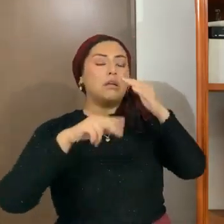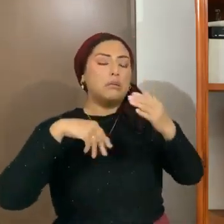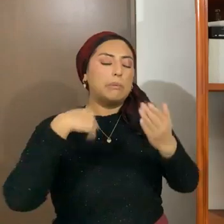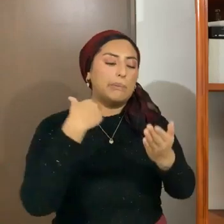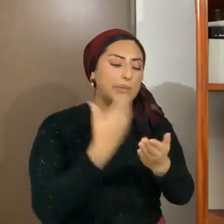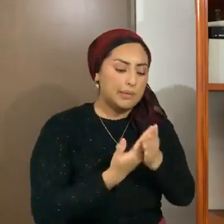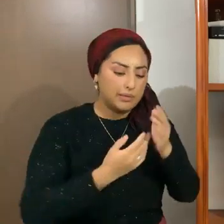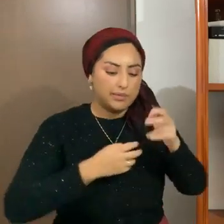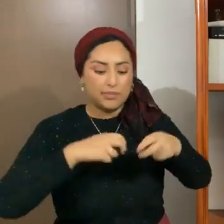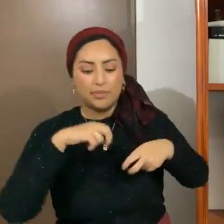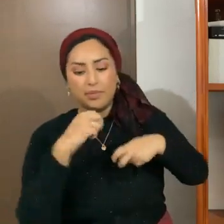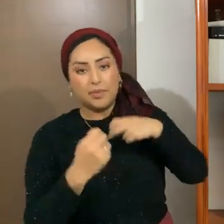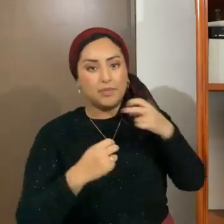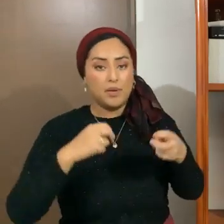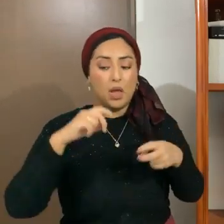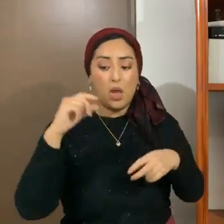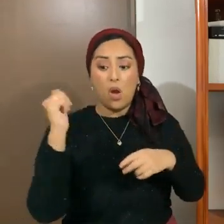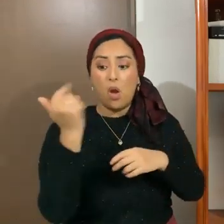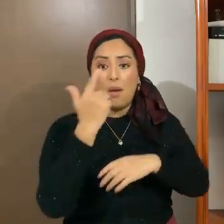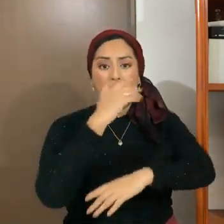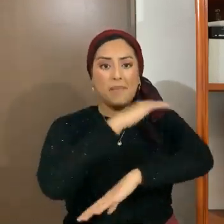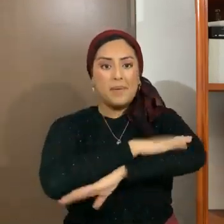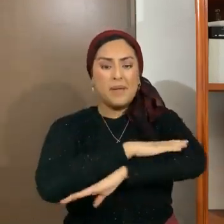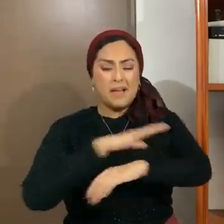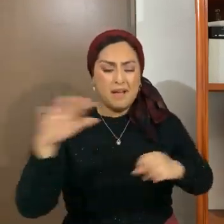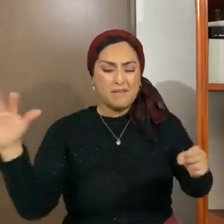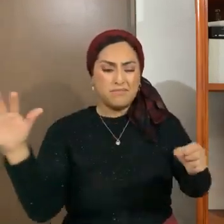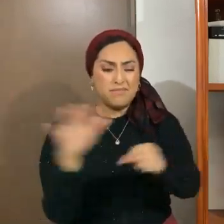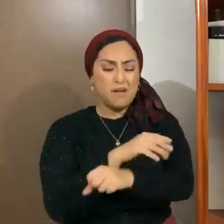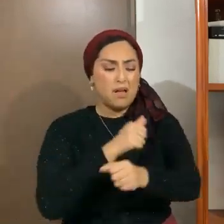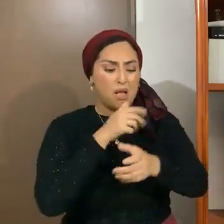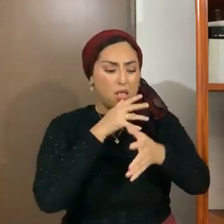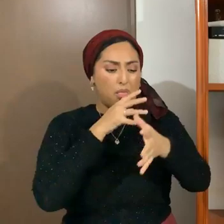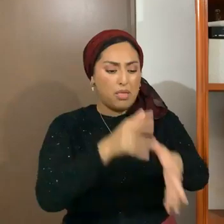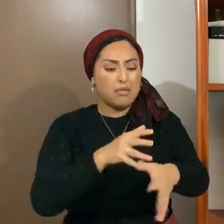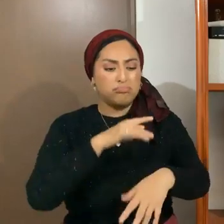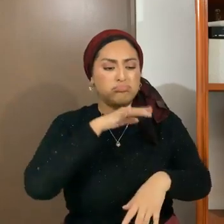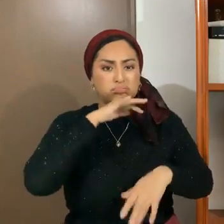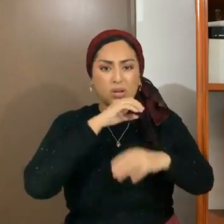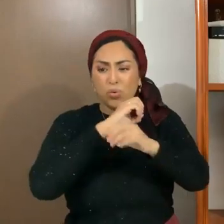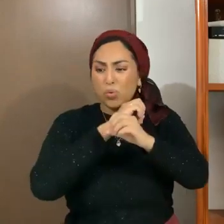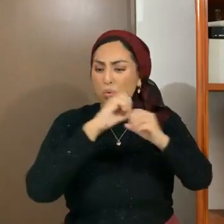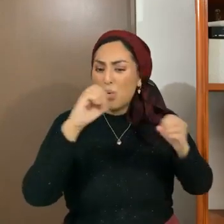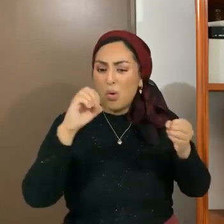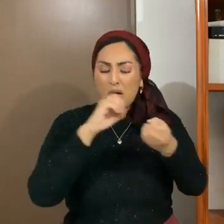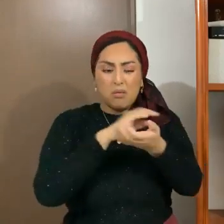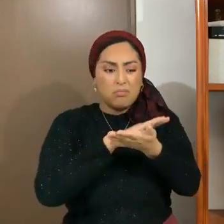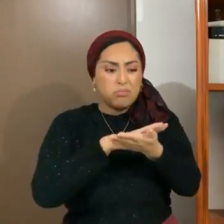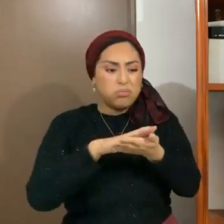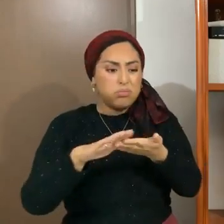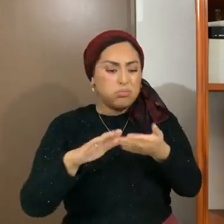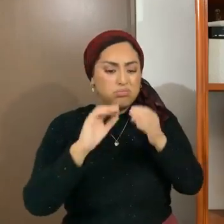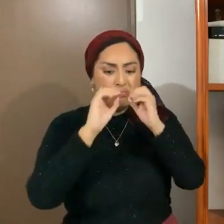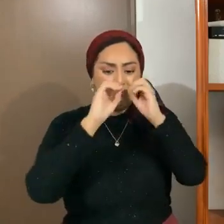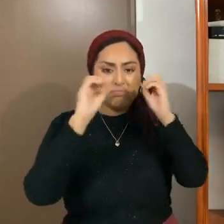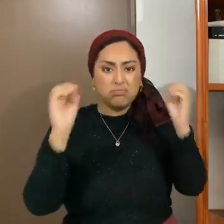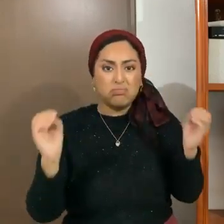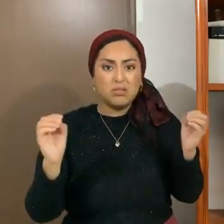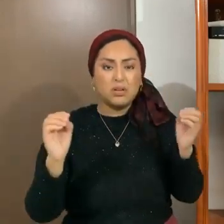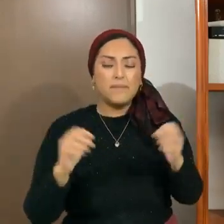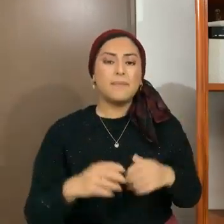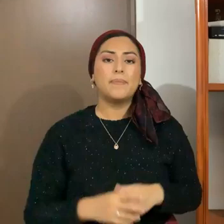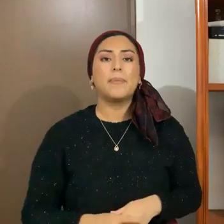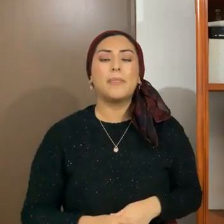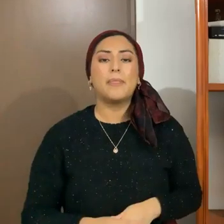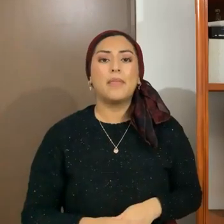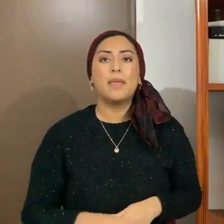juicio, porque toda mesa está llena de vómito y suciedad, hasta no haber lugar limpio.